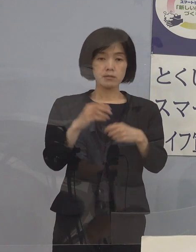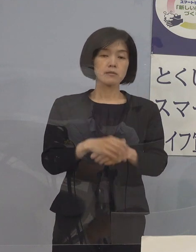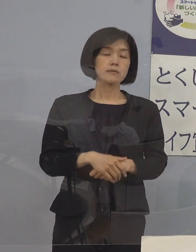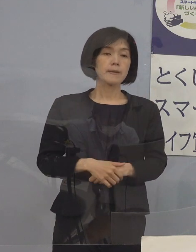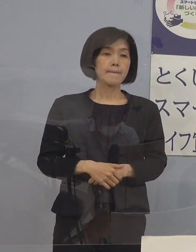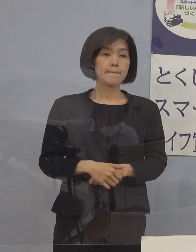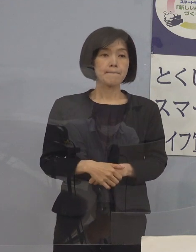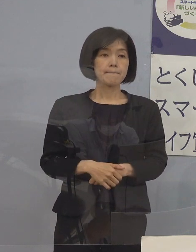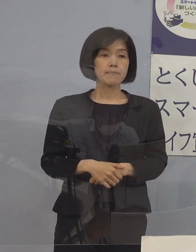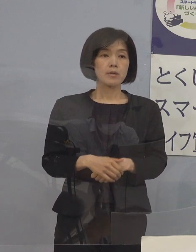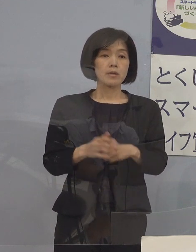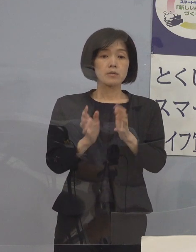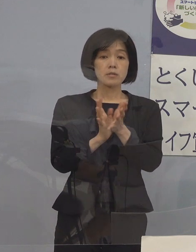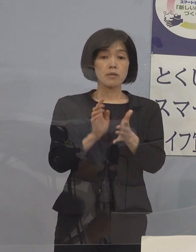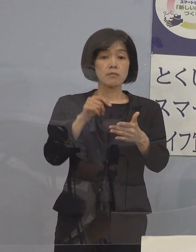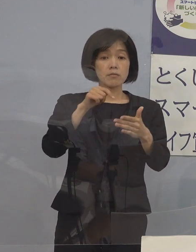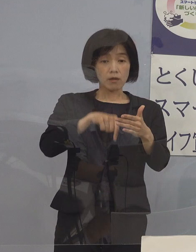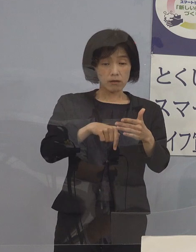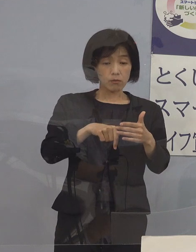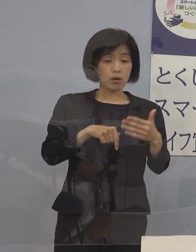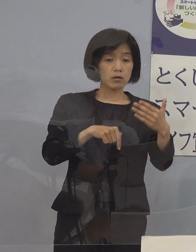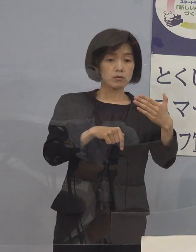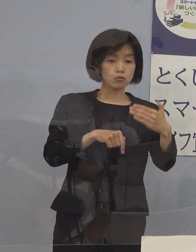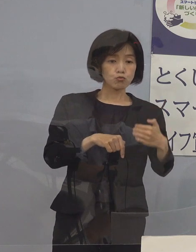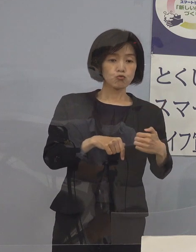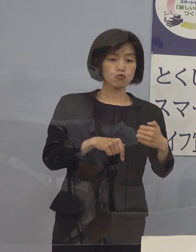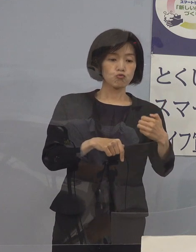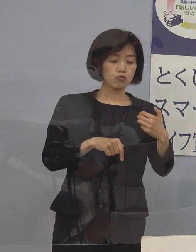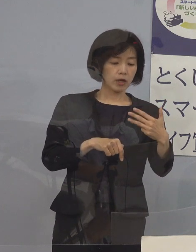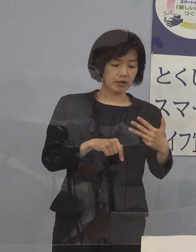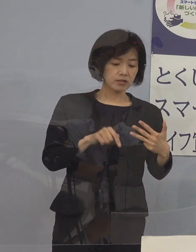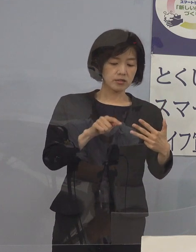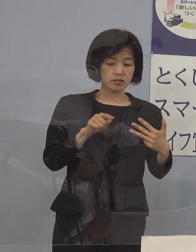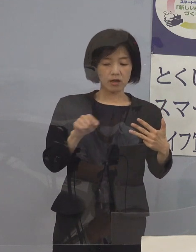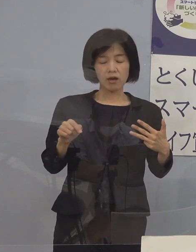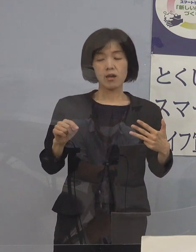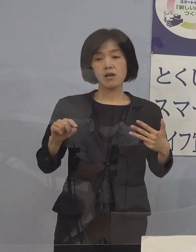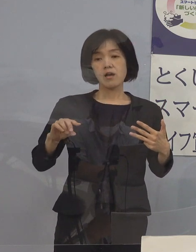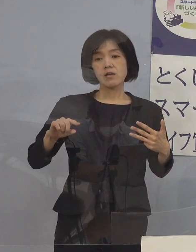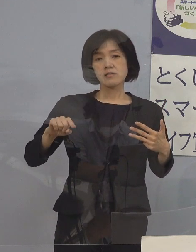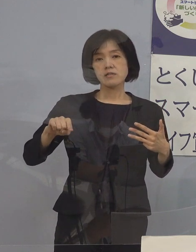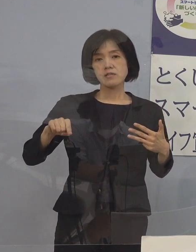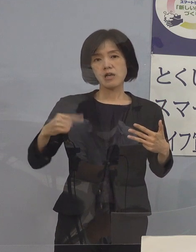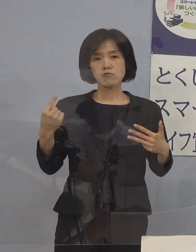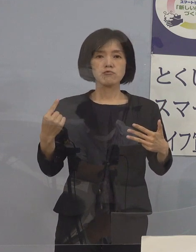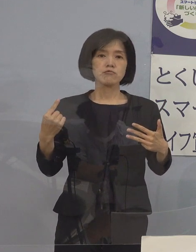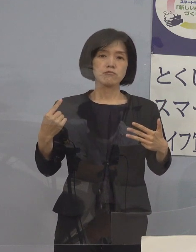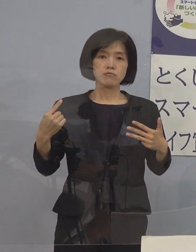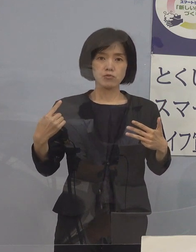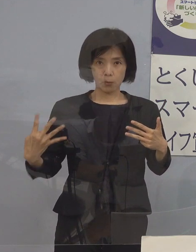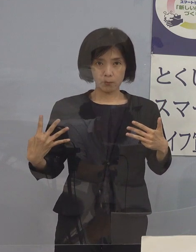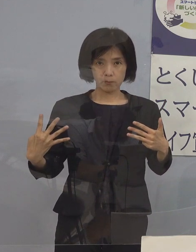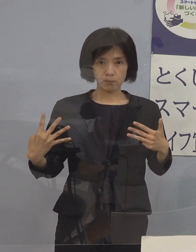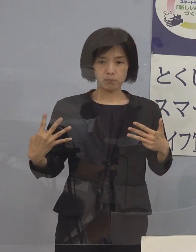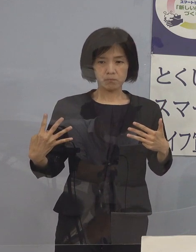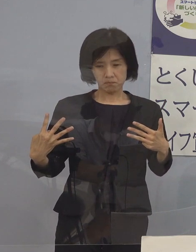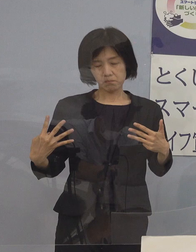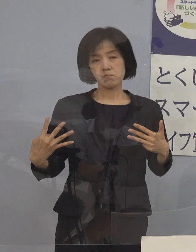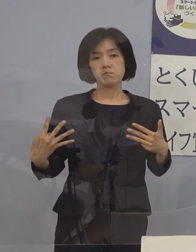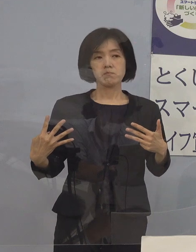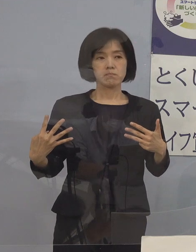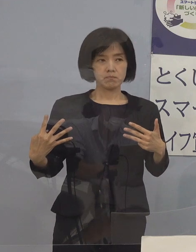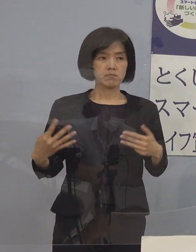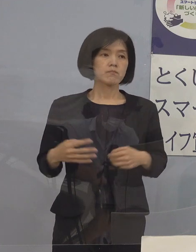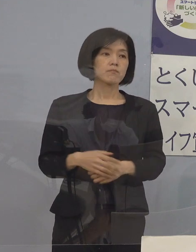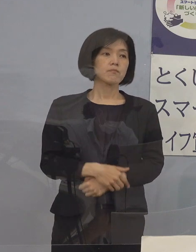。県内では98例目からいよいよ100の大台に乗る104例目となったところ